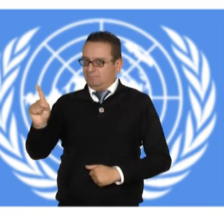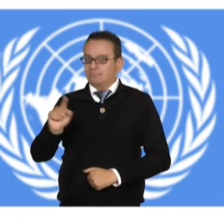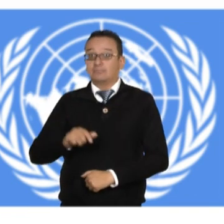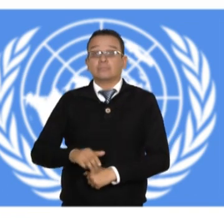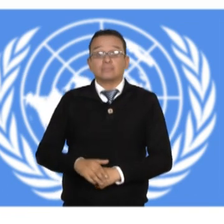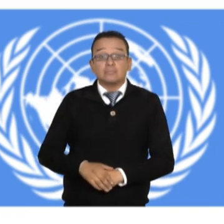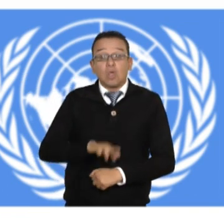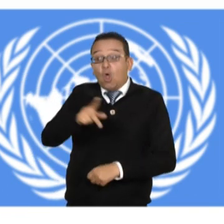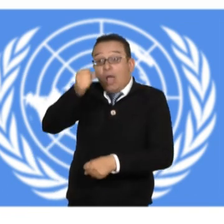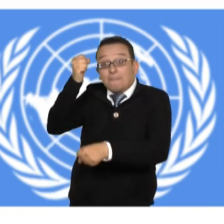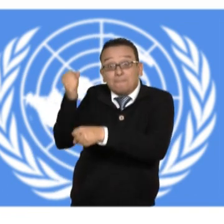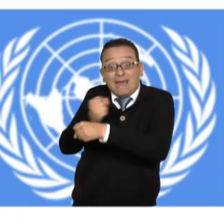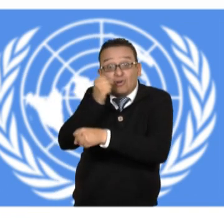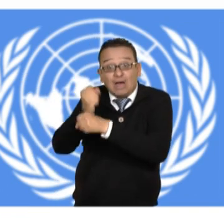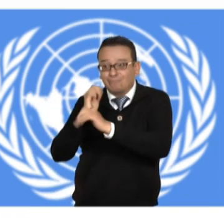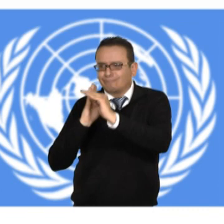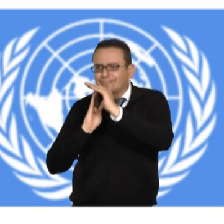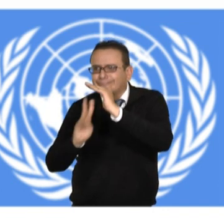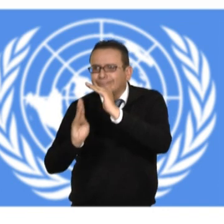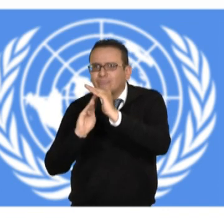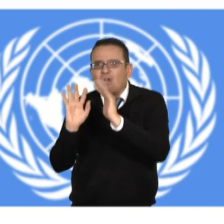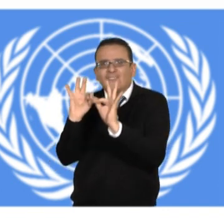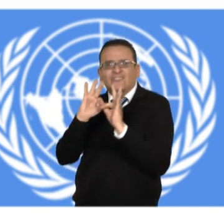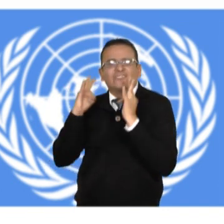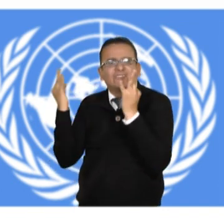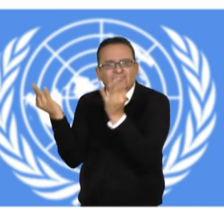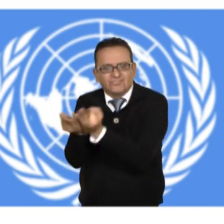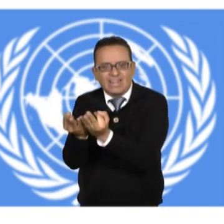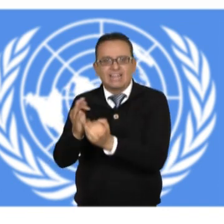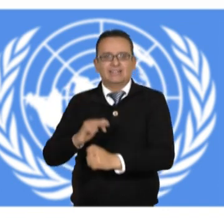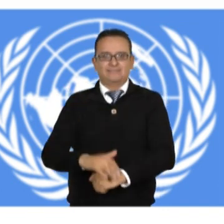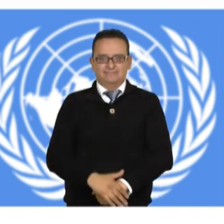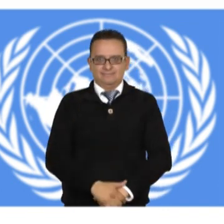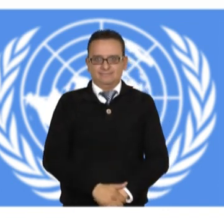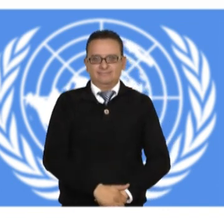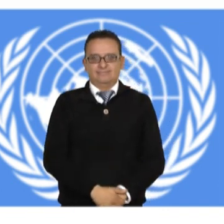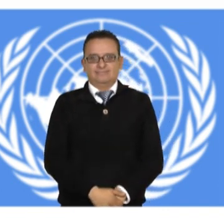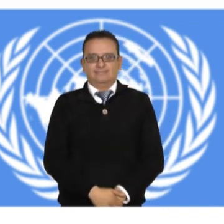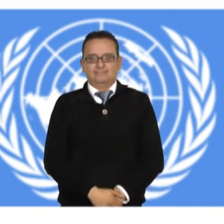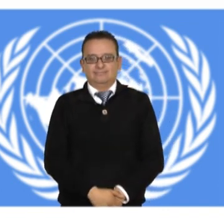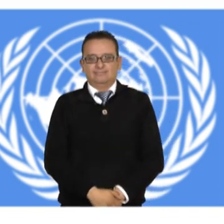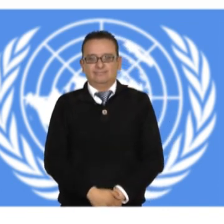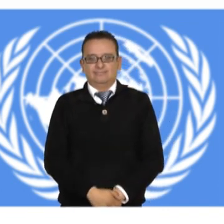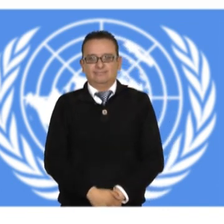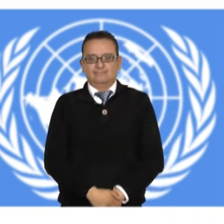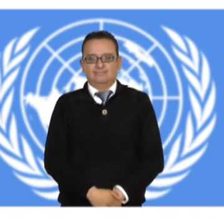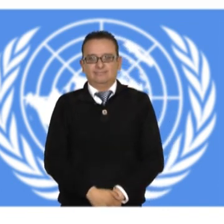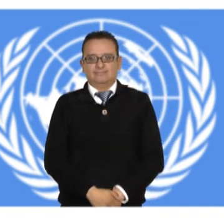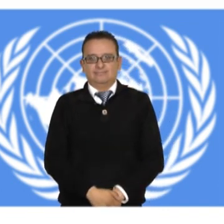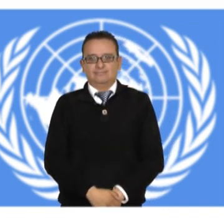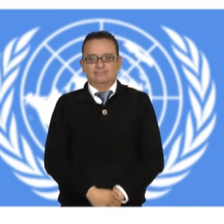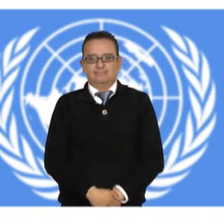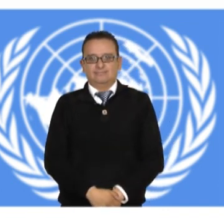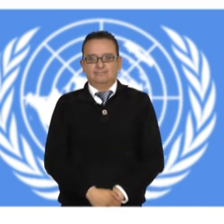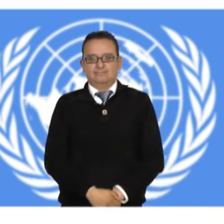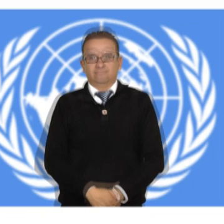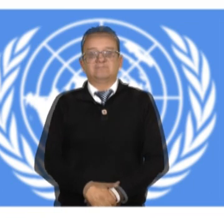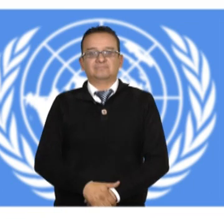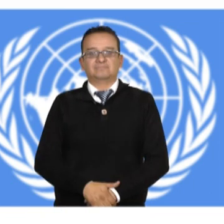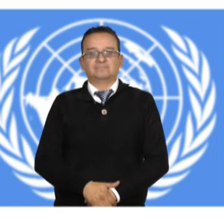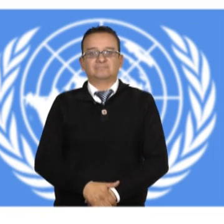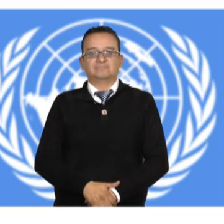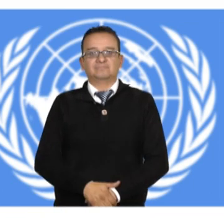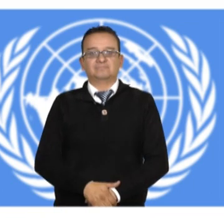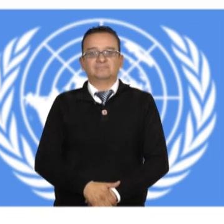y la Convención Internacional sobre la Protección de los Derechos de todos los trabajadores migratorios y de sus familiares.